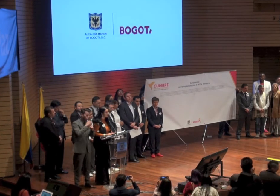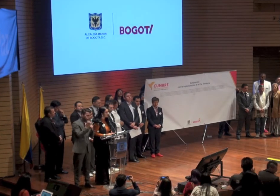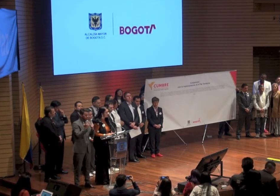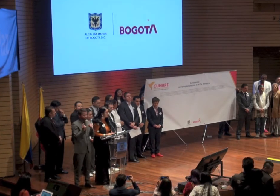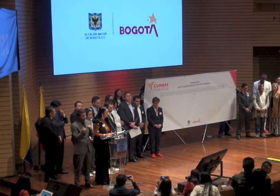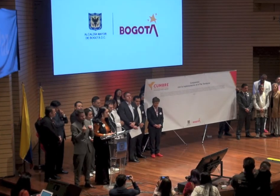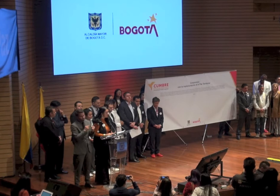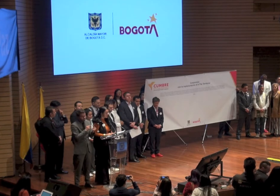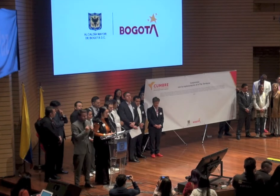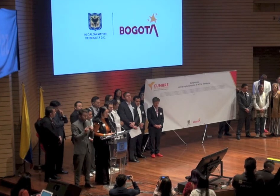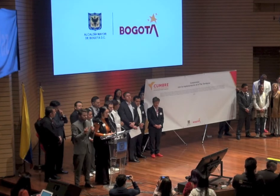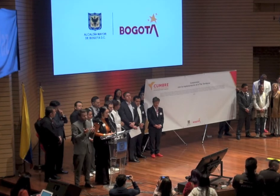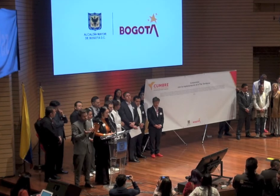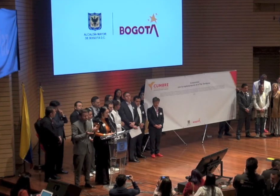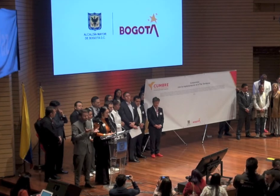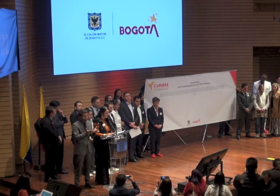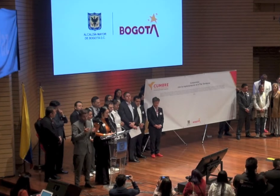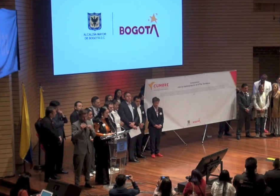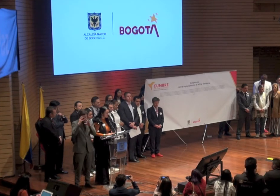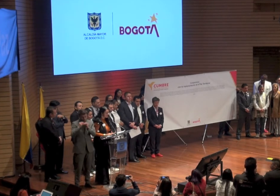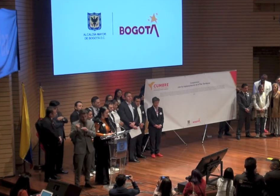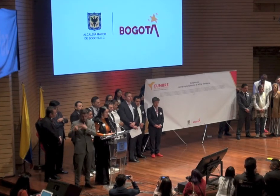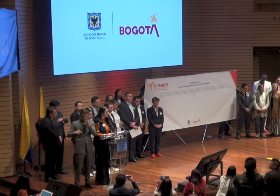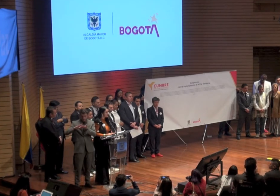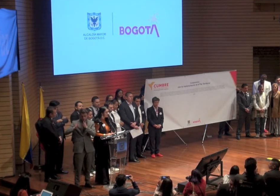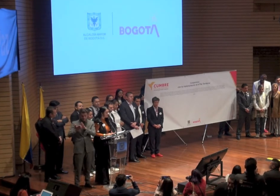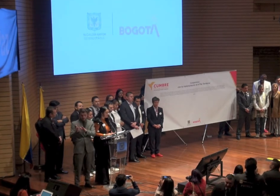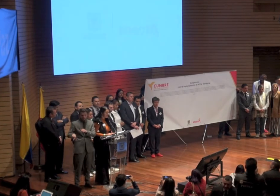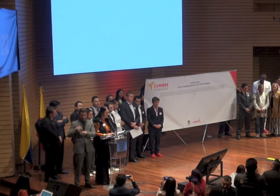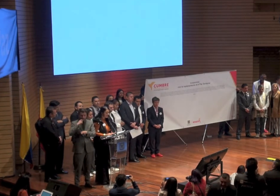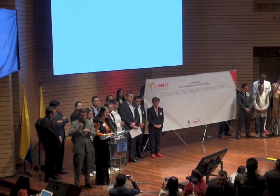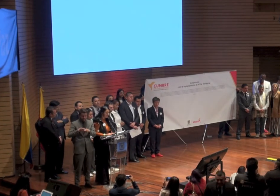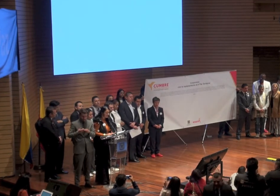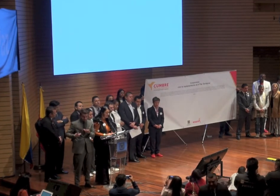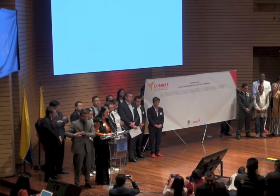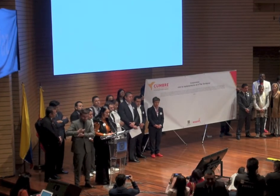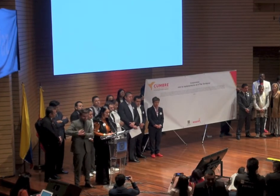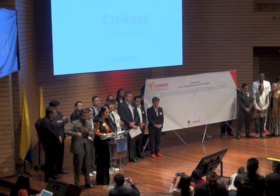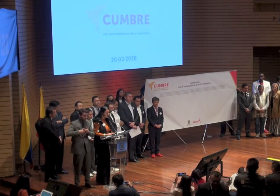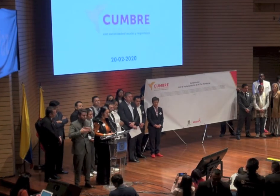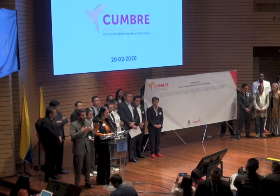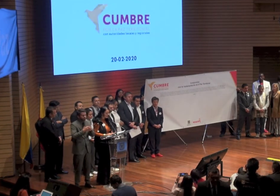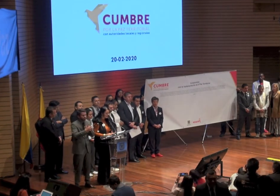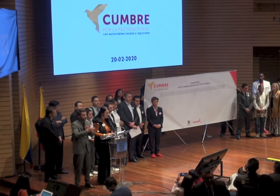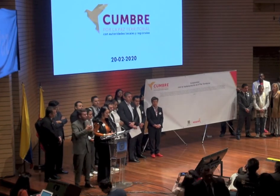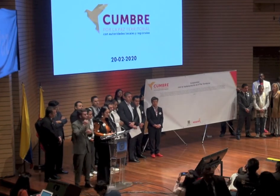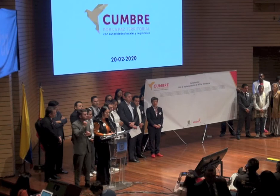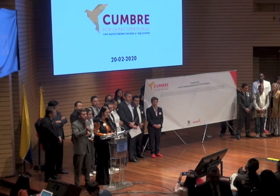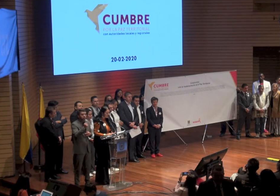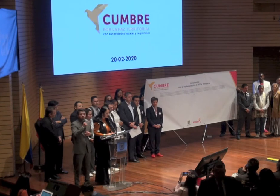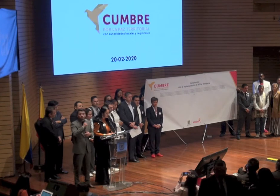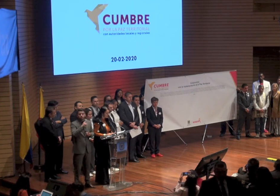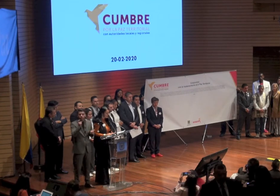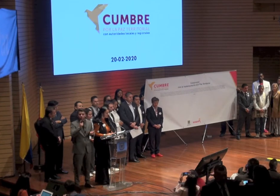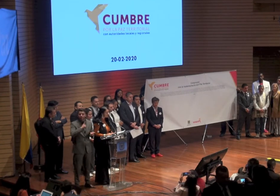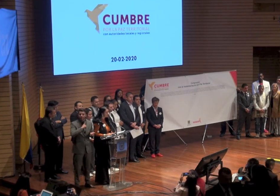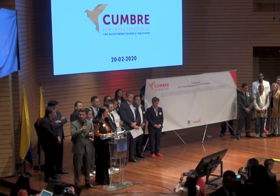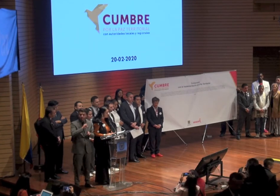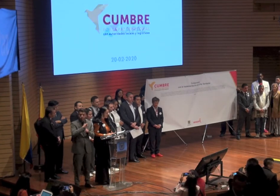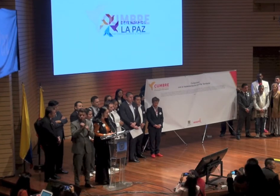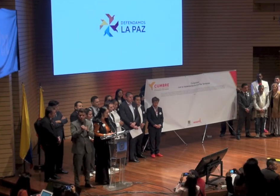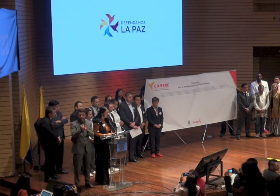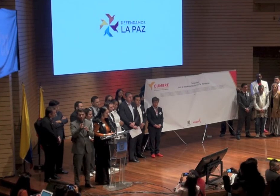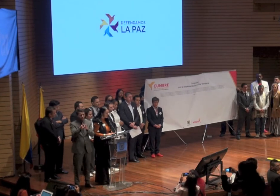afrontan la implementación del acuerdo de paz, especialmente la referida al asesinato de líderes y